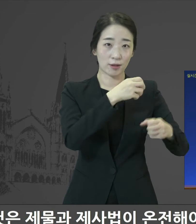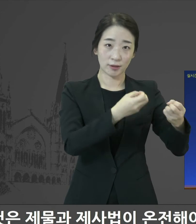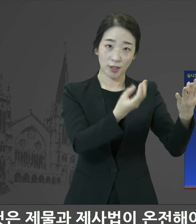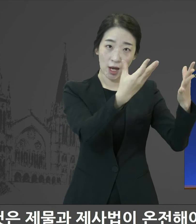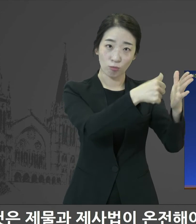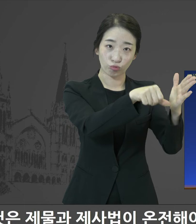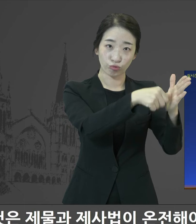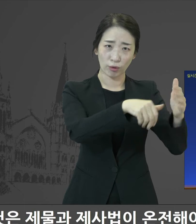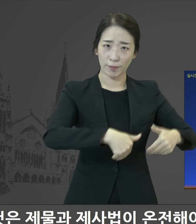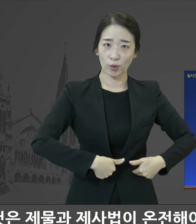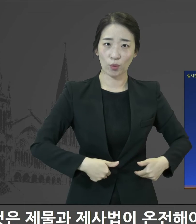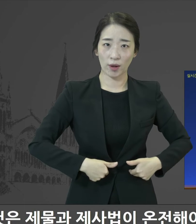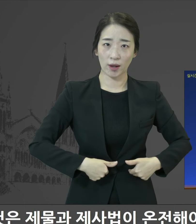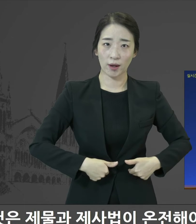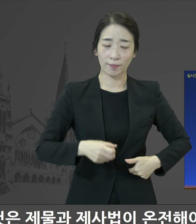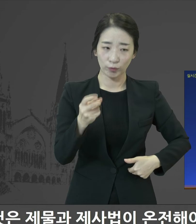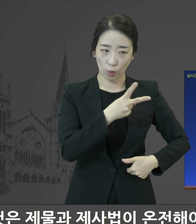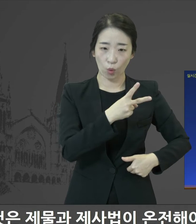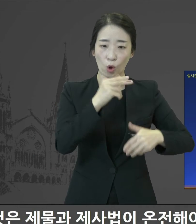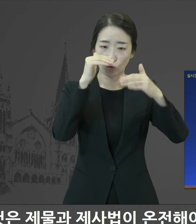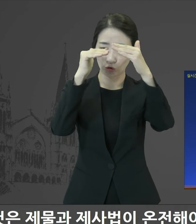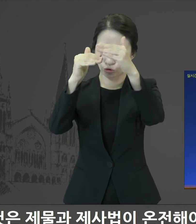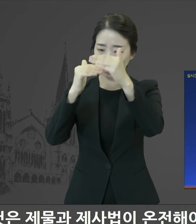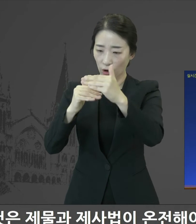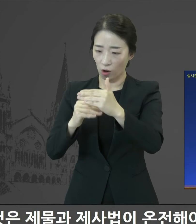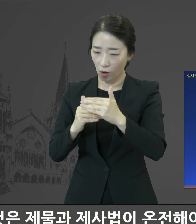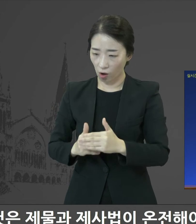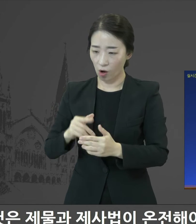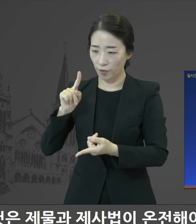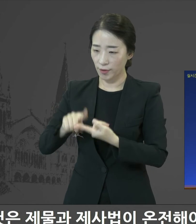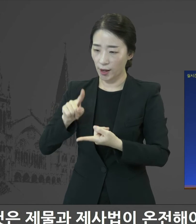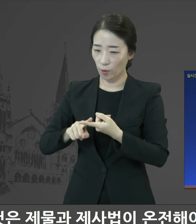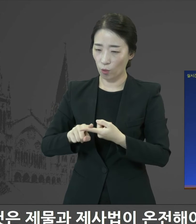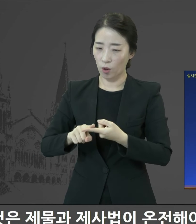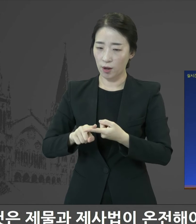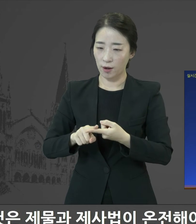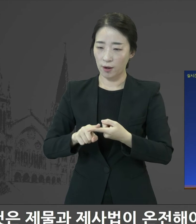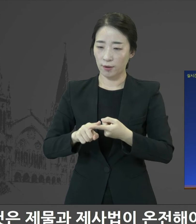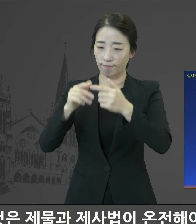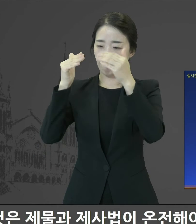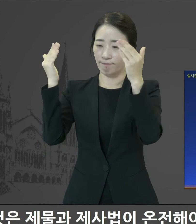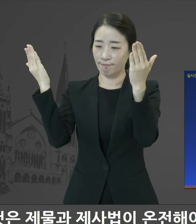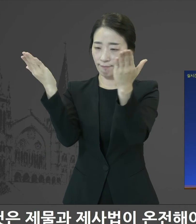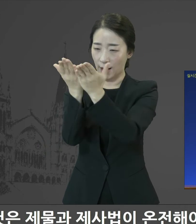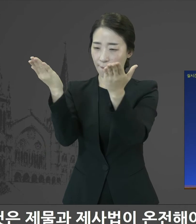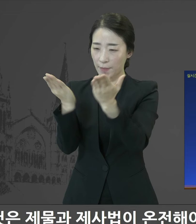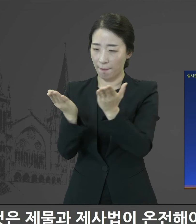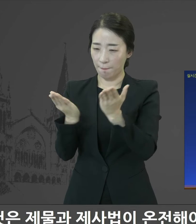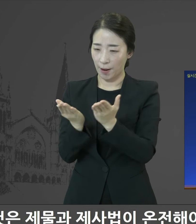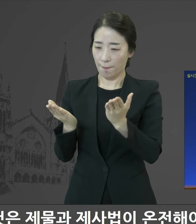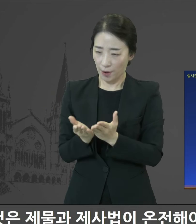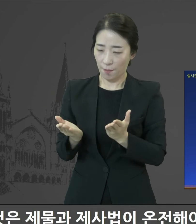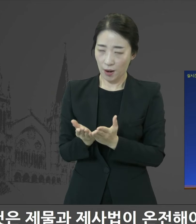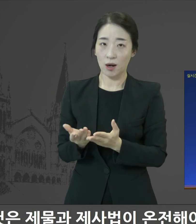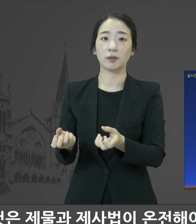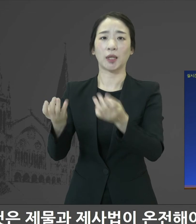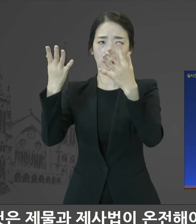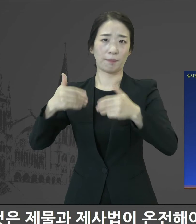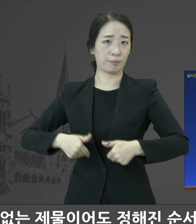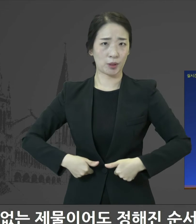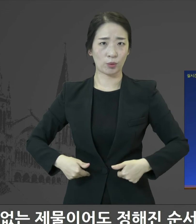그것은 정해진 순서와 절차에 의해서 적확하게 드려져야 됩니다. 거기 조금이라도 어긋나면 안 돼요.